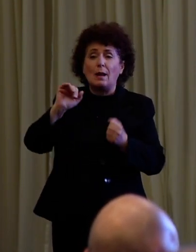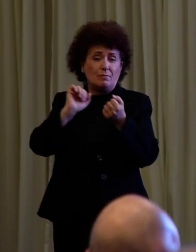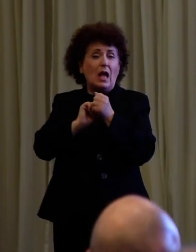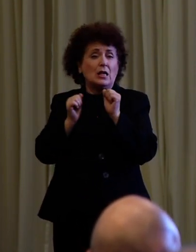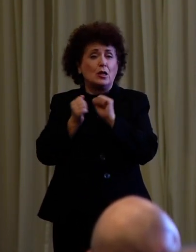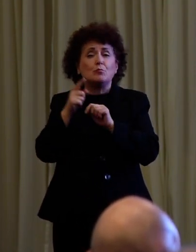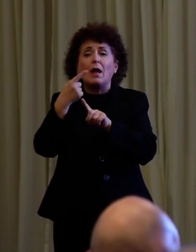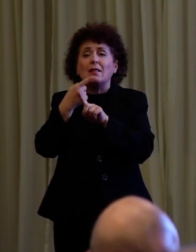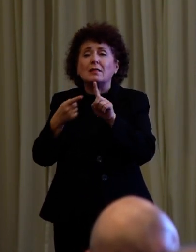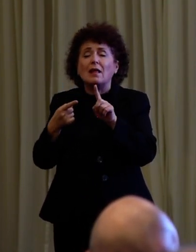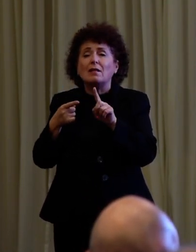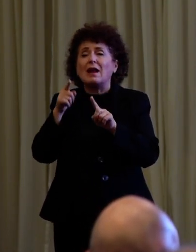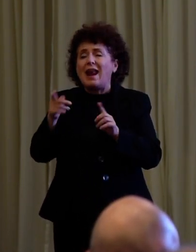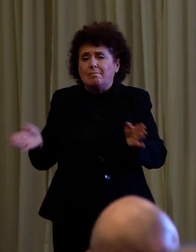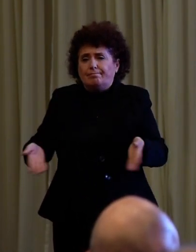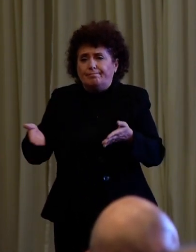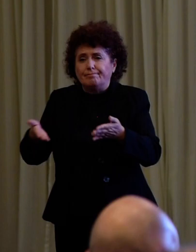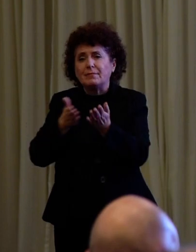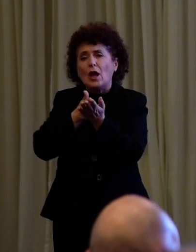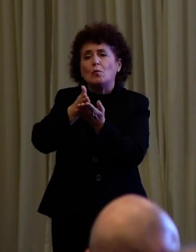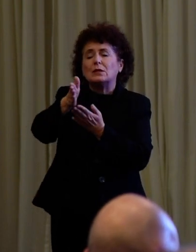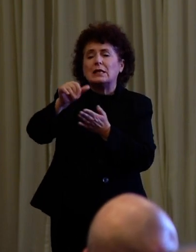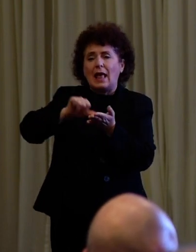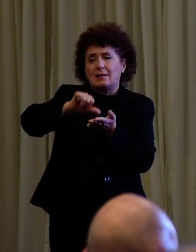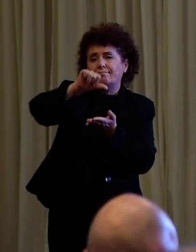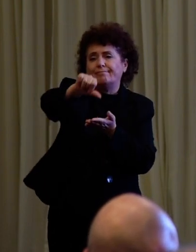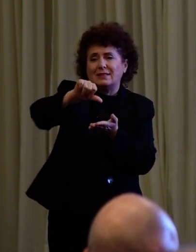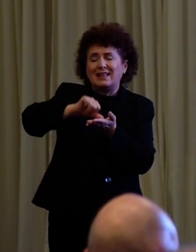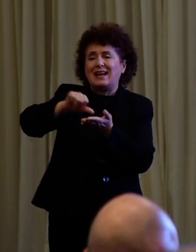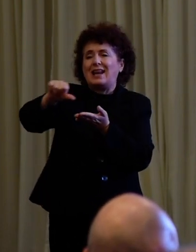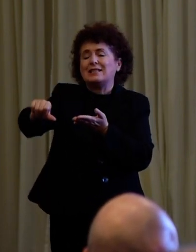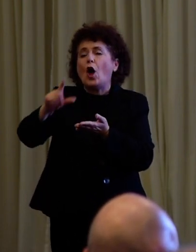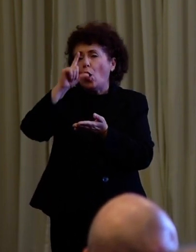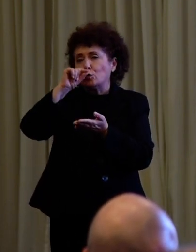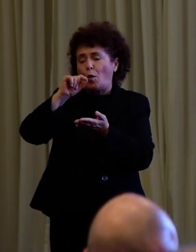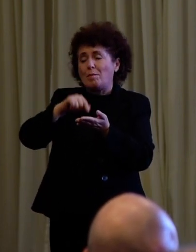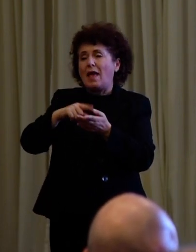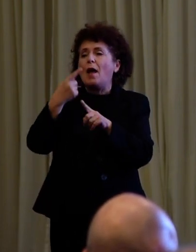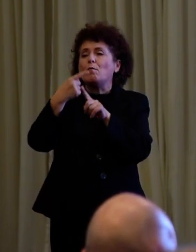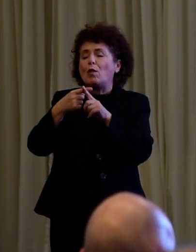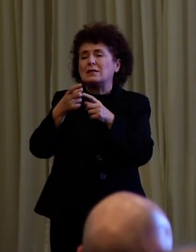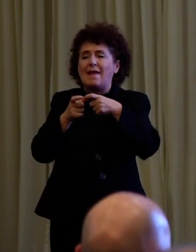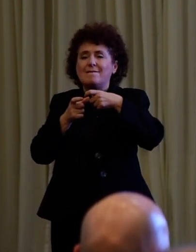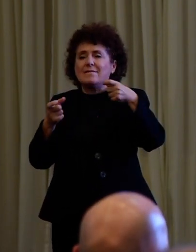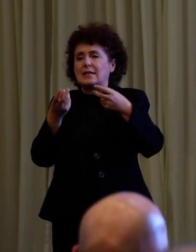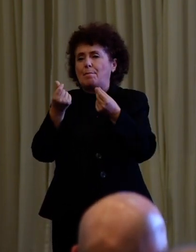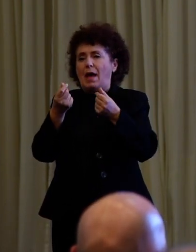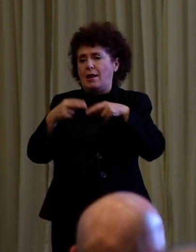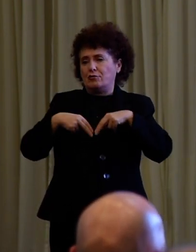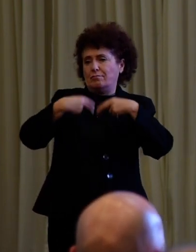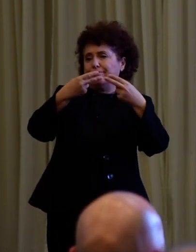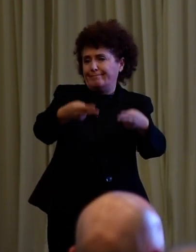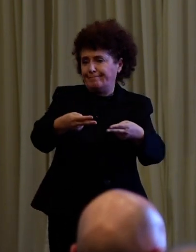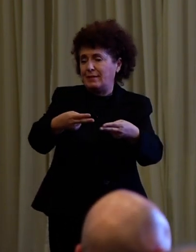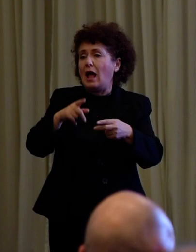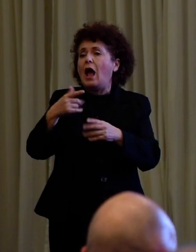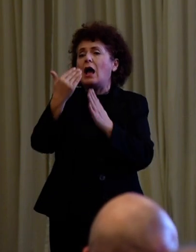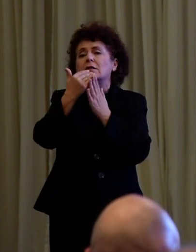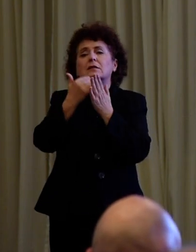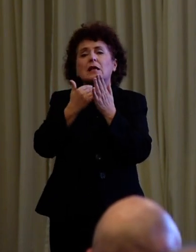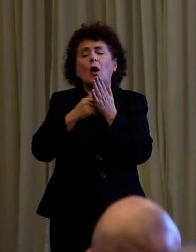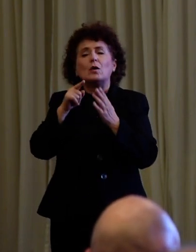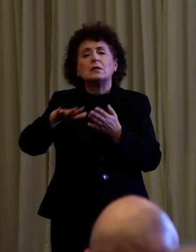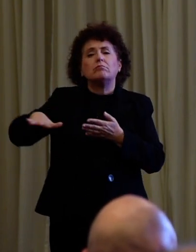заложните се во дел за интензивирањето на процесот на децентрализација, вклучително и фискалната децентрализација. Донесување на законот